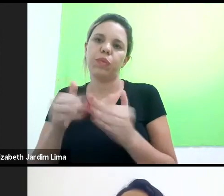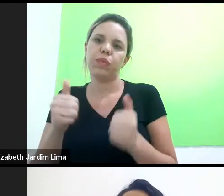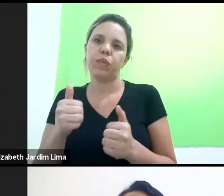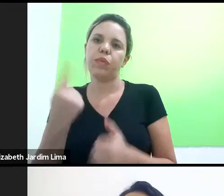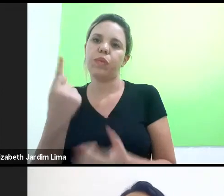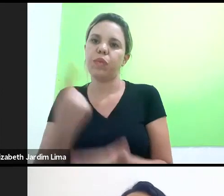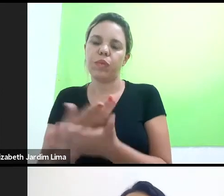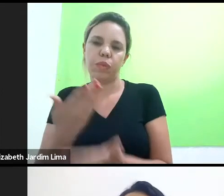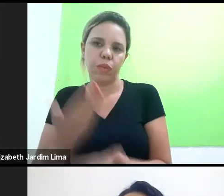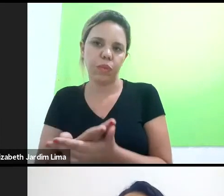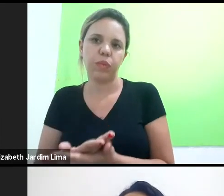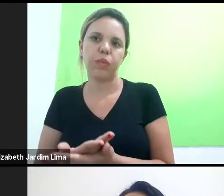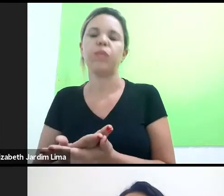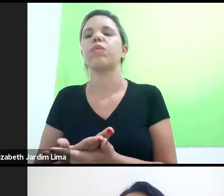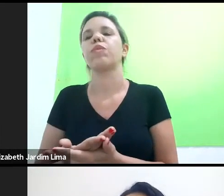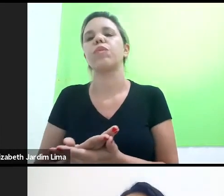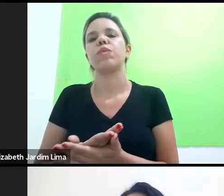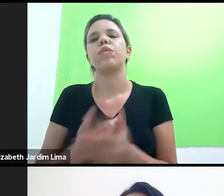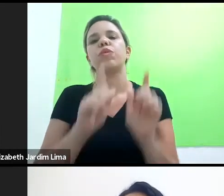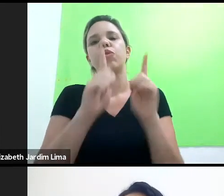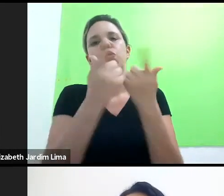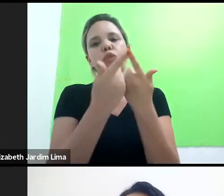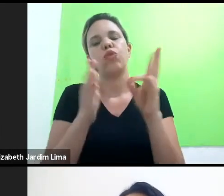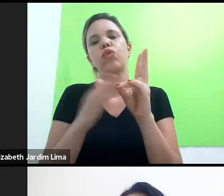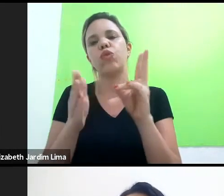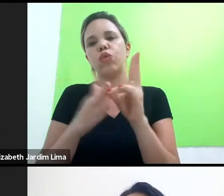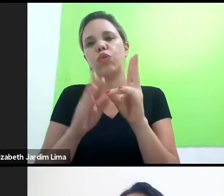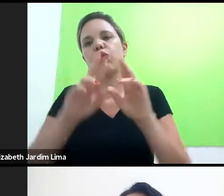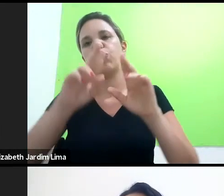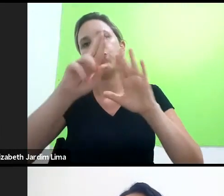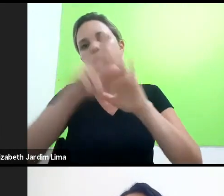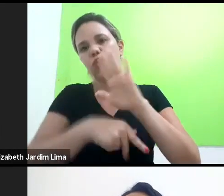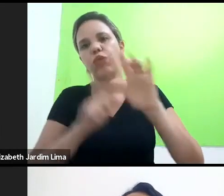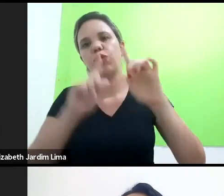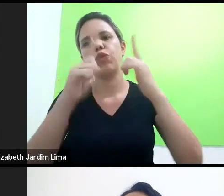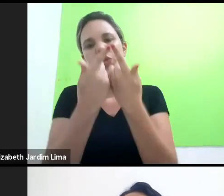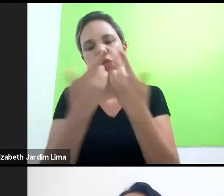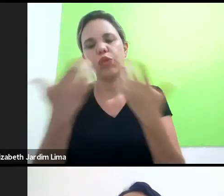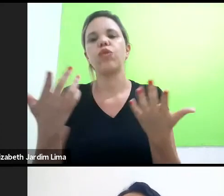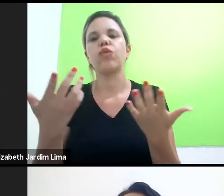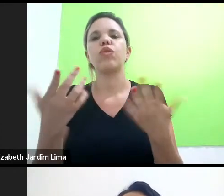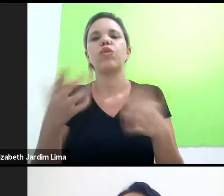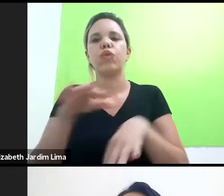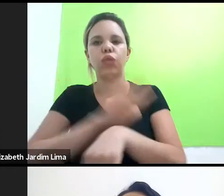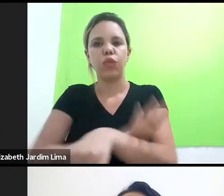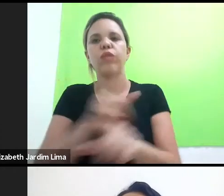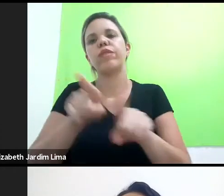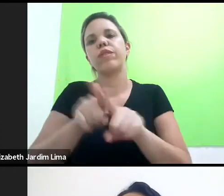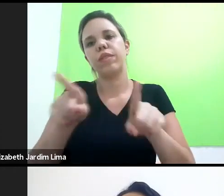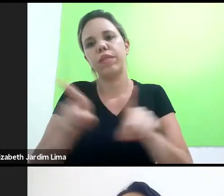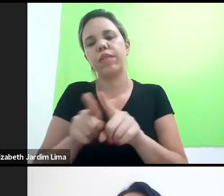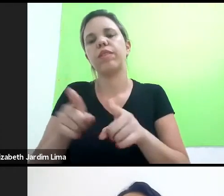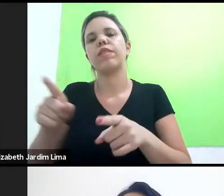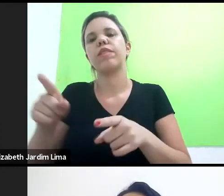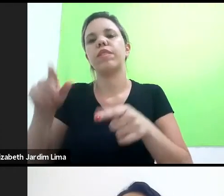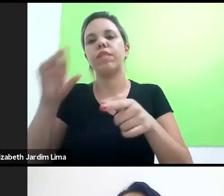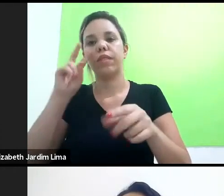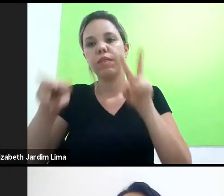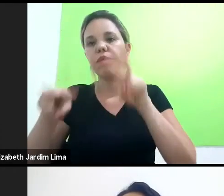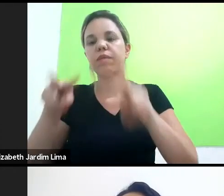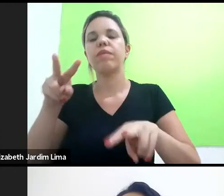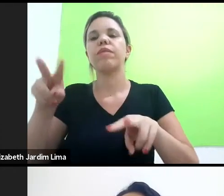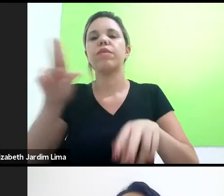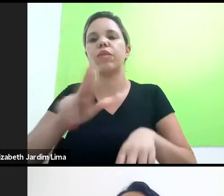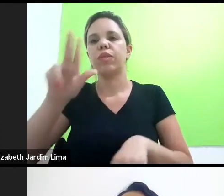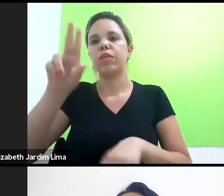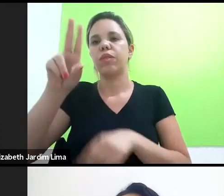Uma aula de quilombolas, uma aula de indígenas, gente, em um semestre inteiro, é tão pouco, né? Ser visto pela universidade quando a gente passa 5 anos